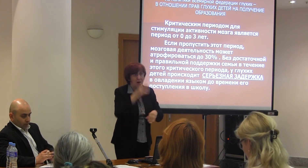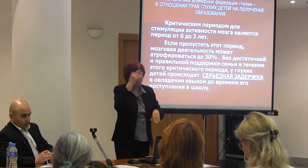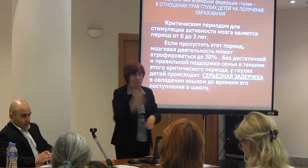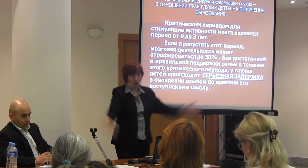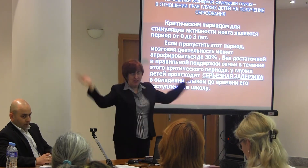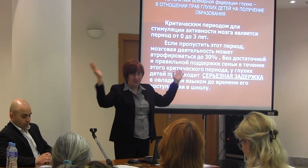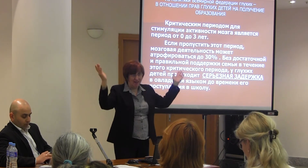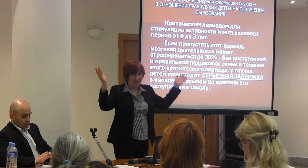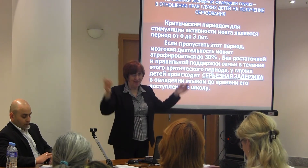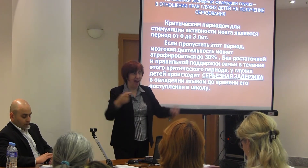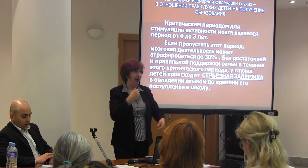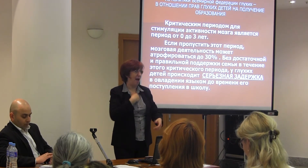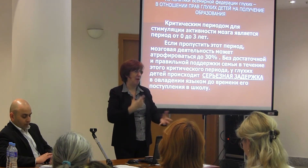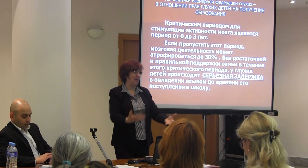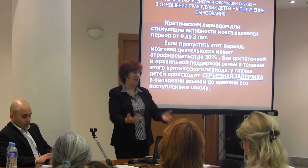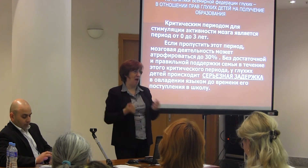С 3 лет ребенку уже поздно.